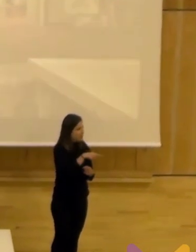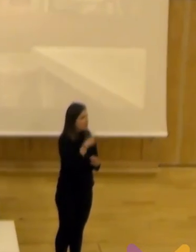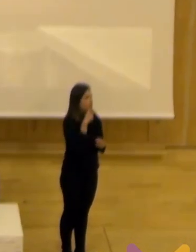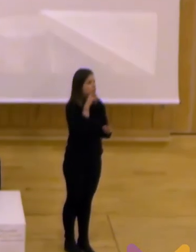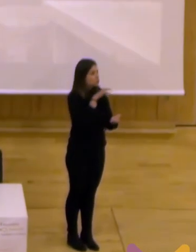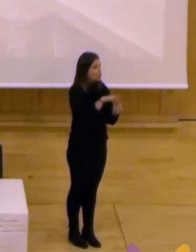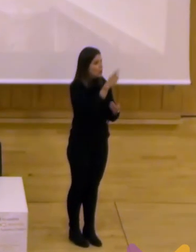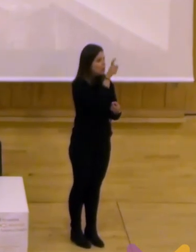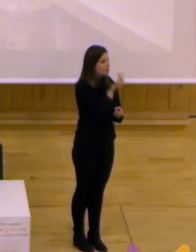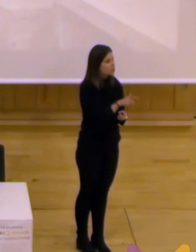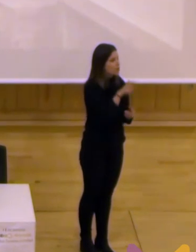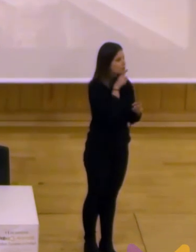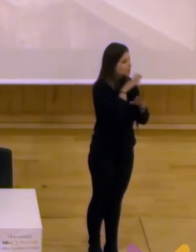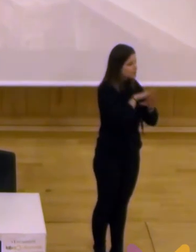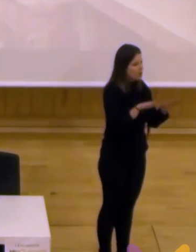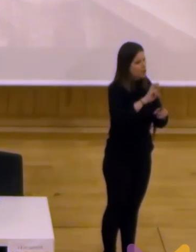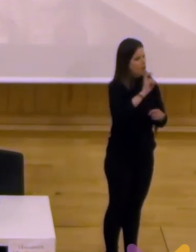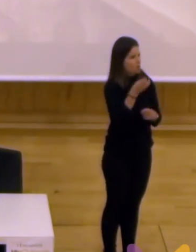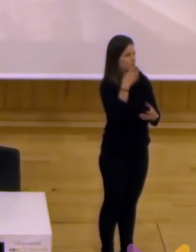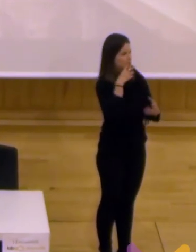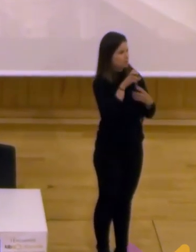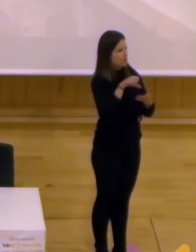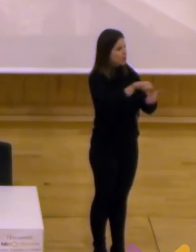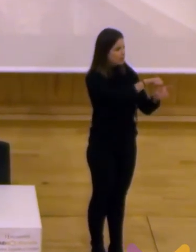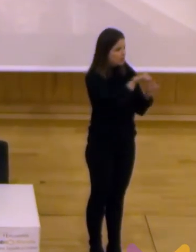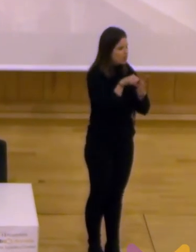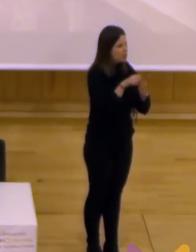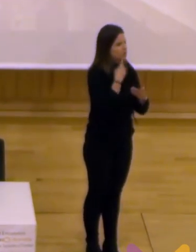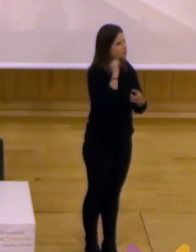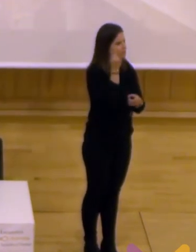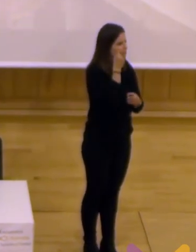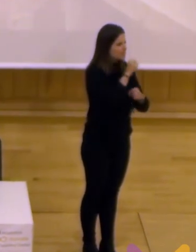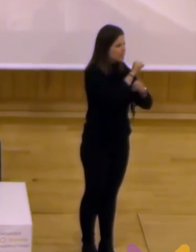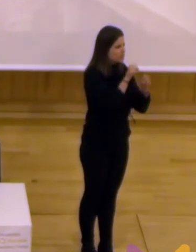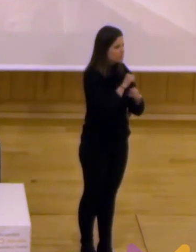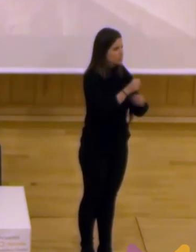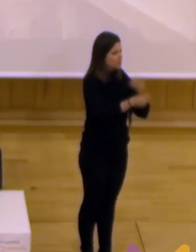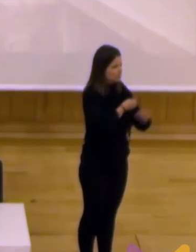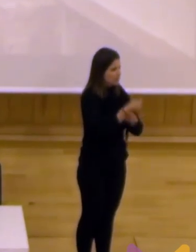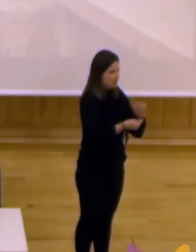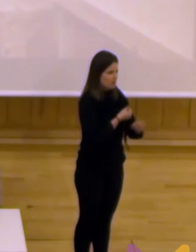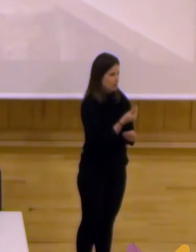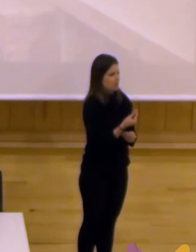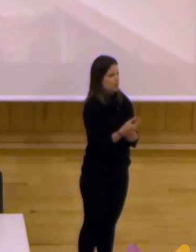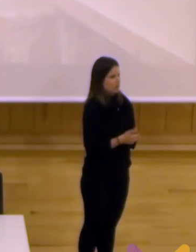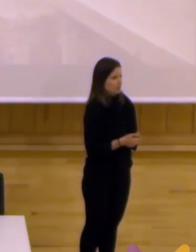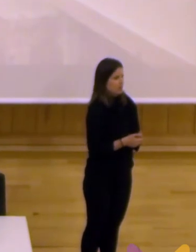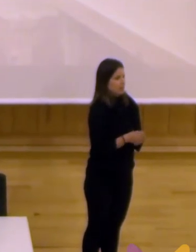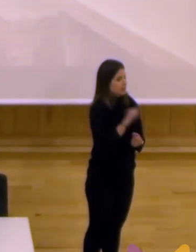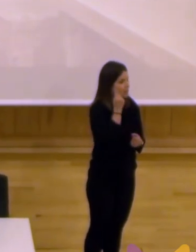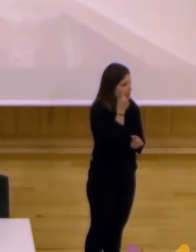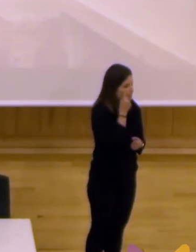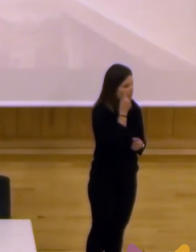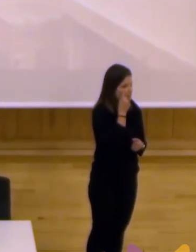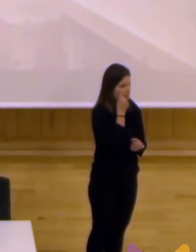cómo cuando uno caía el otro lo levantaba, cómo cuando los ciudadanos se daban cuenta que era imposible lo que estaban planteando los huertos escolares en las azoteas, se daban